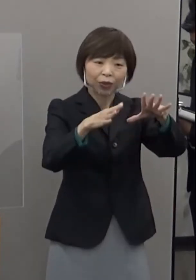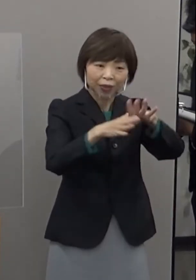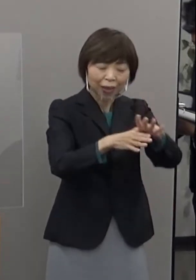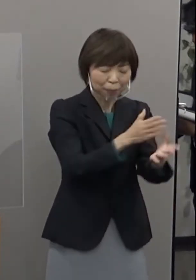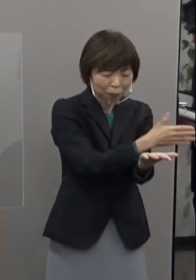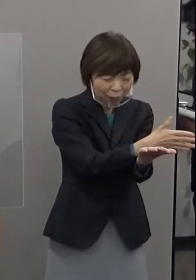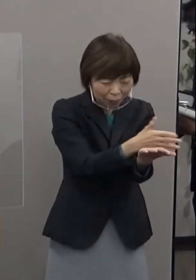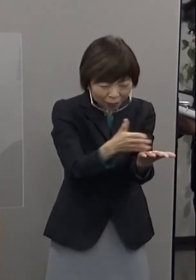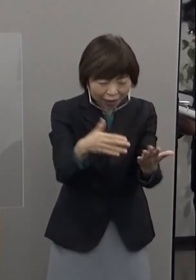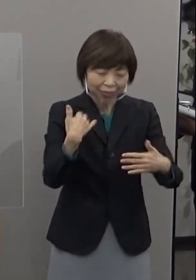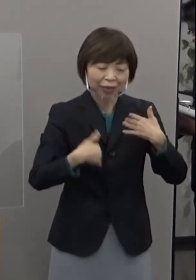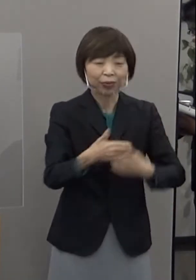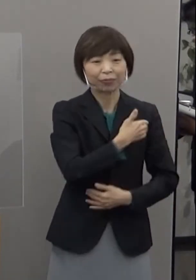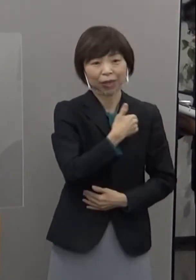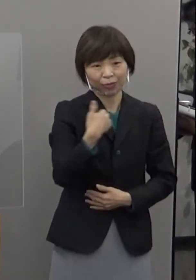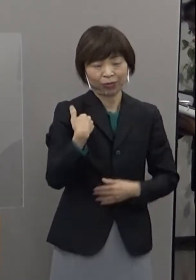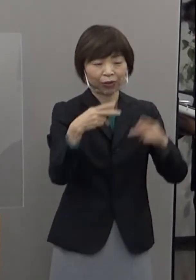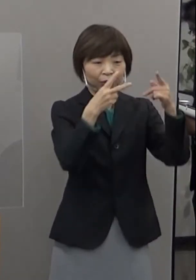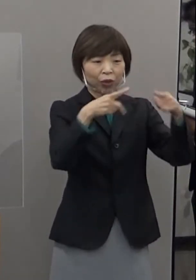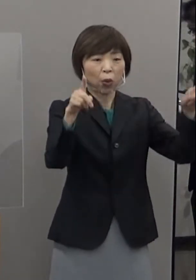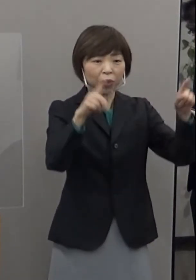。去る